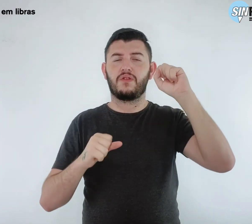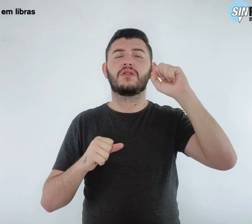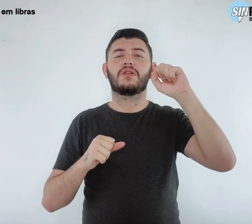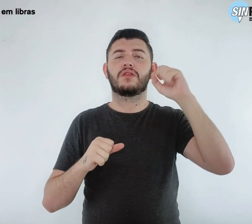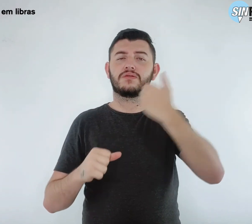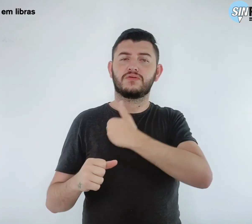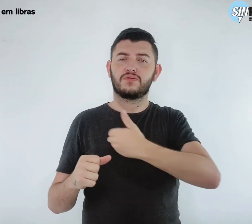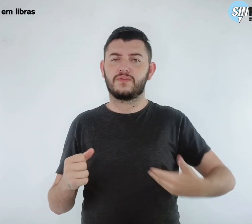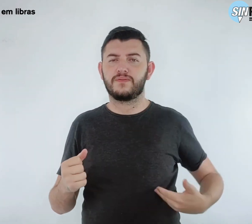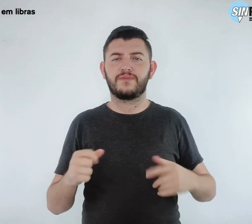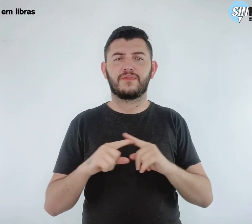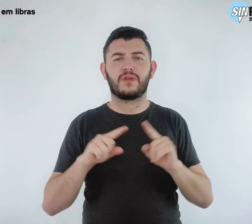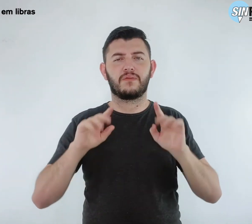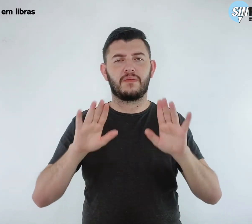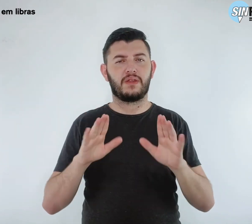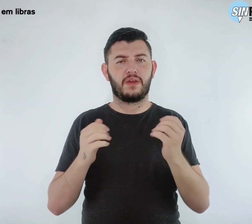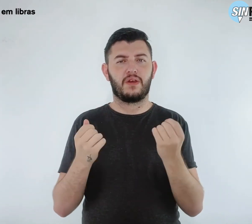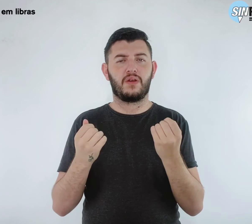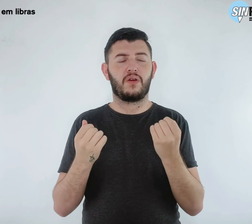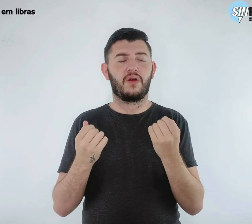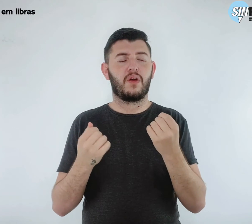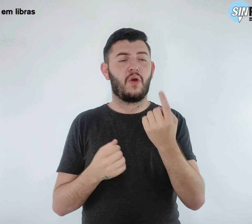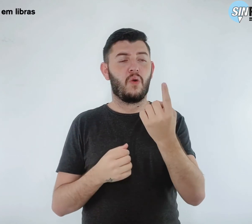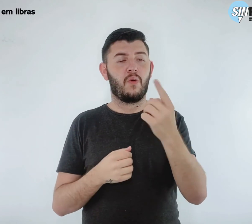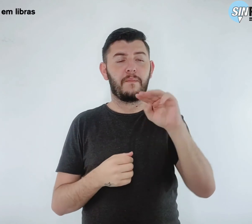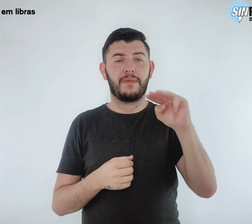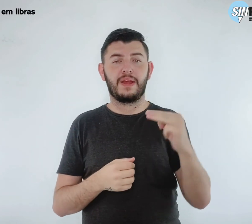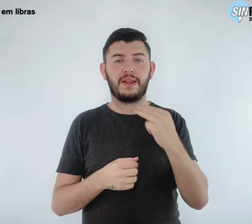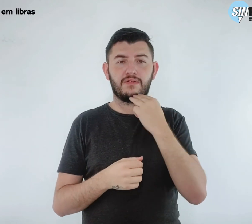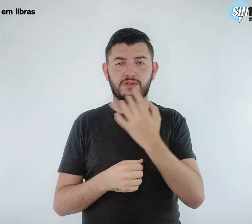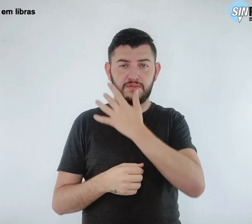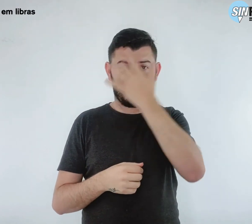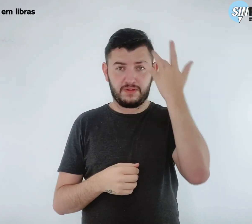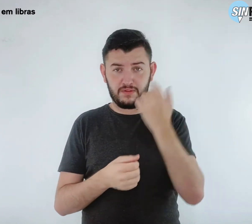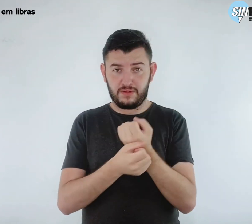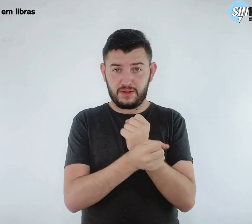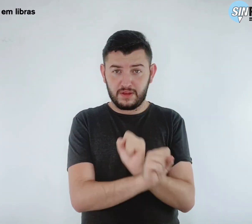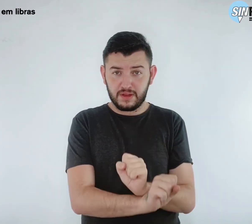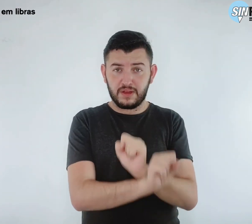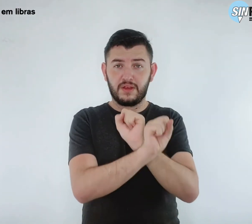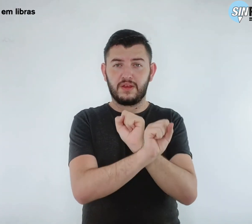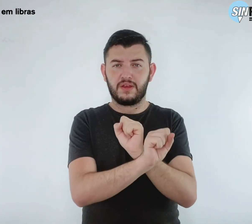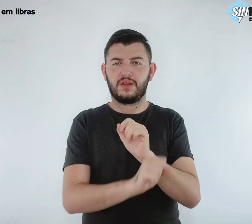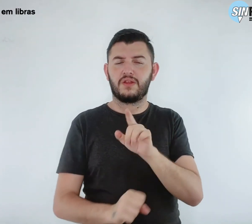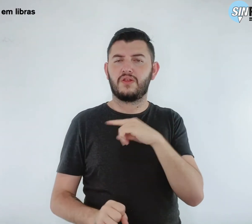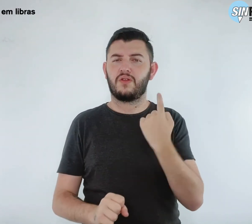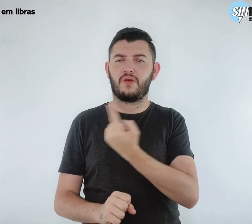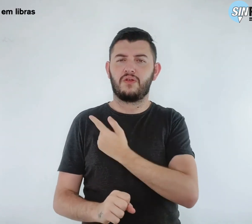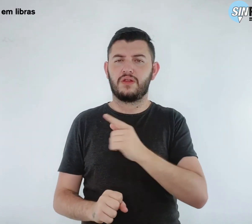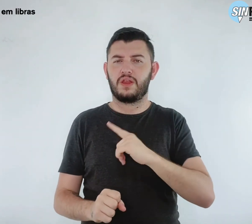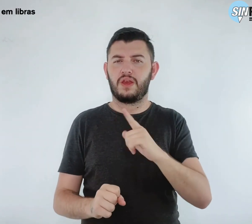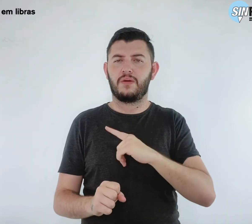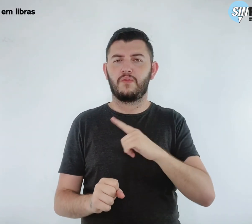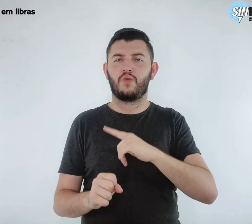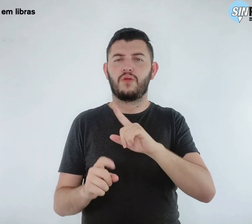Estado. Se, em vez de 1 milhão de homens escravos, tivéssemos mais esse número